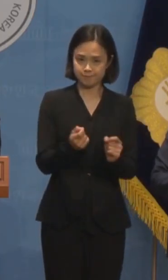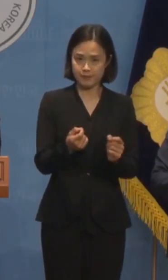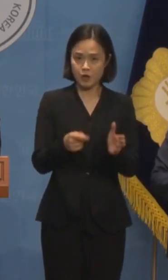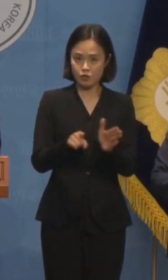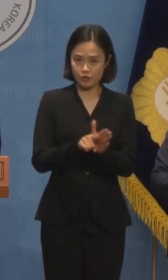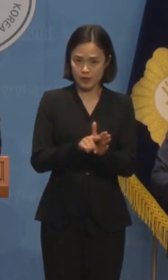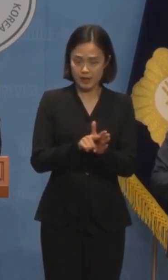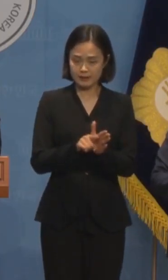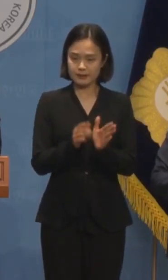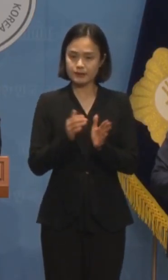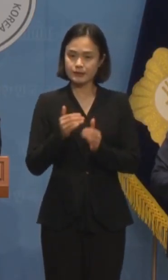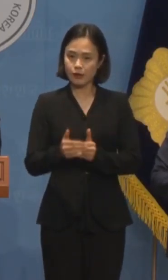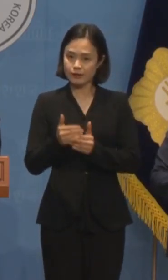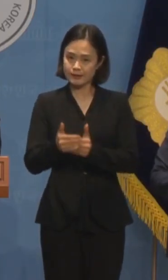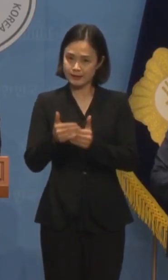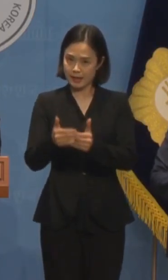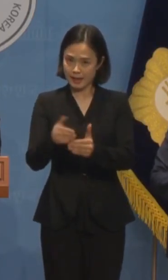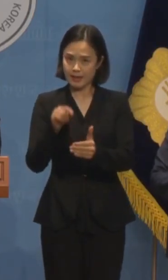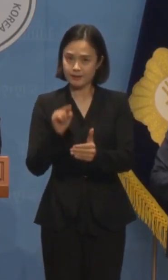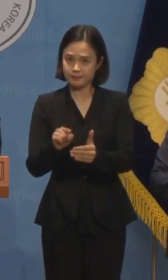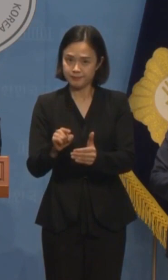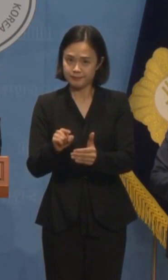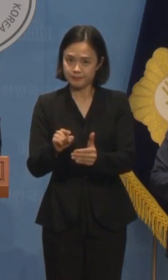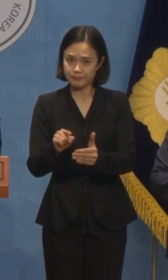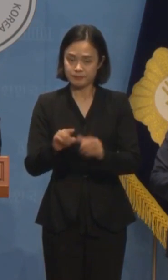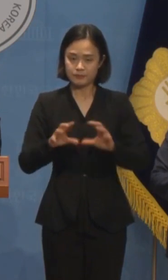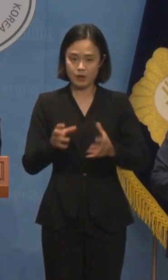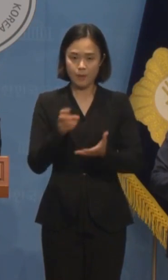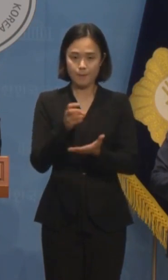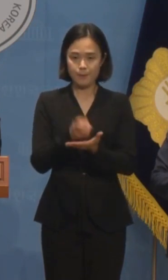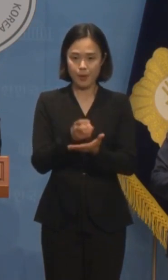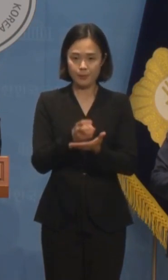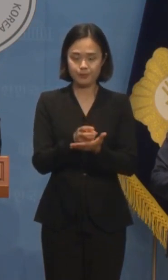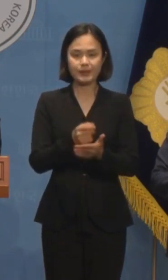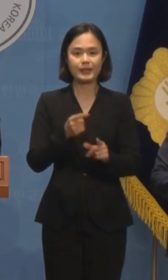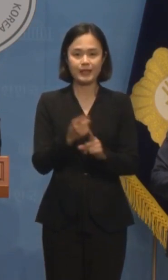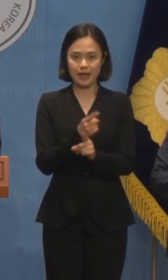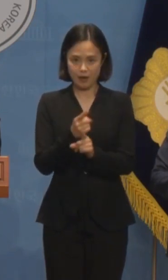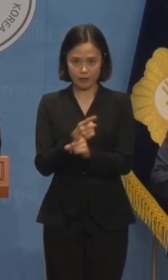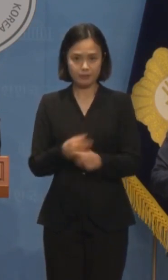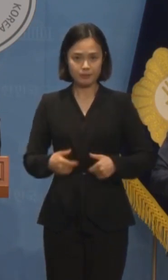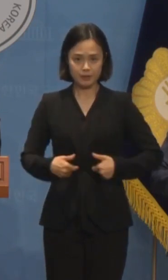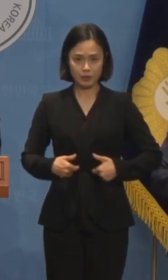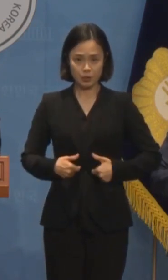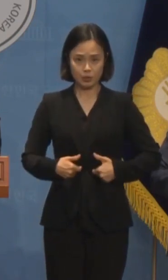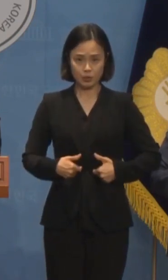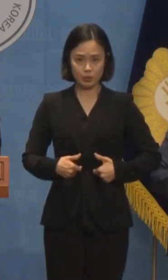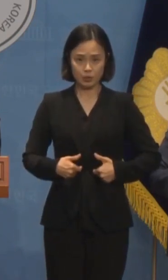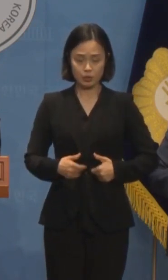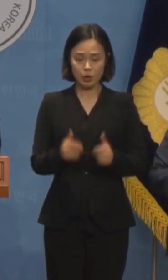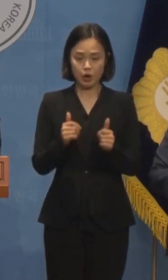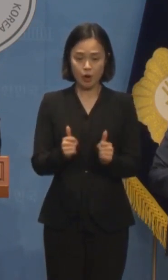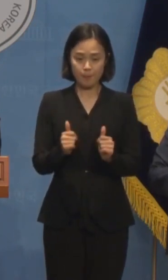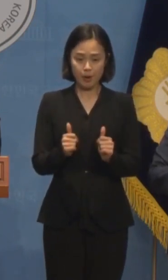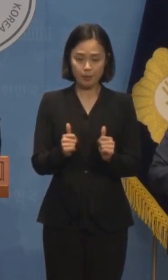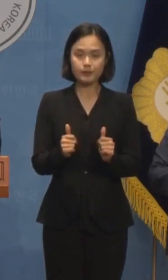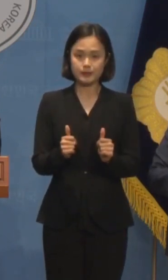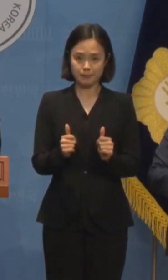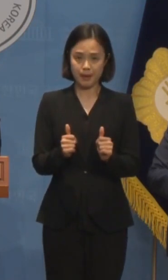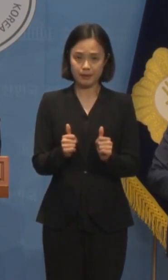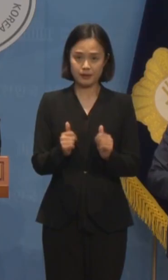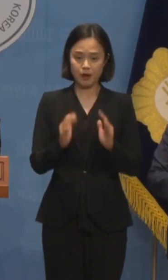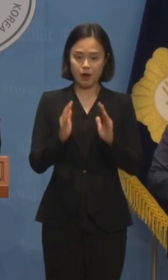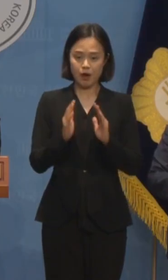절차가 바로 개헌입니다. 또한 9명의 헌법재판관이 결정하는 것이 아닌 국민 모두가